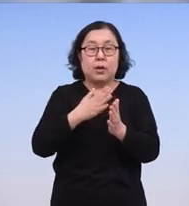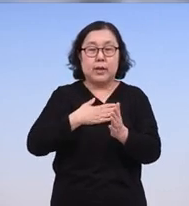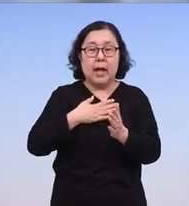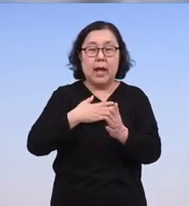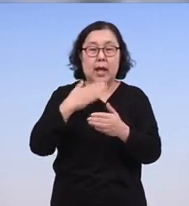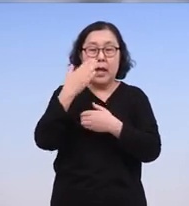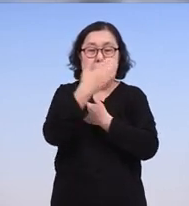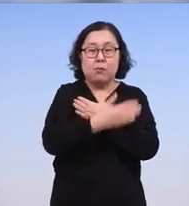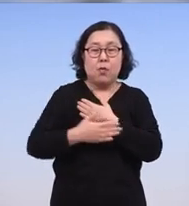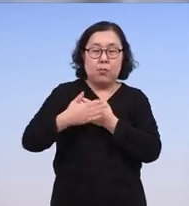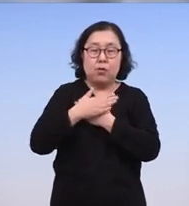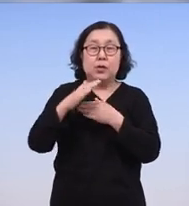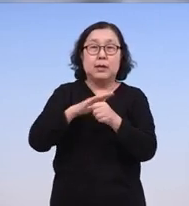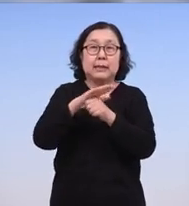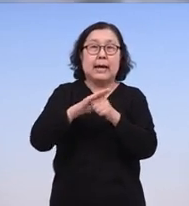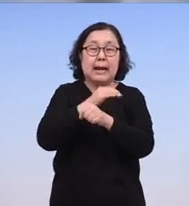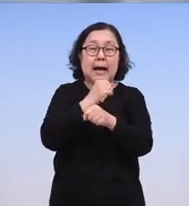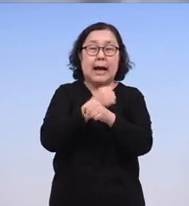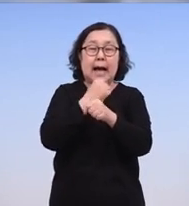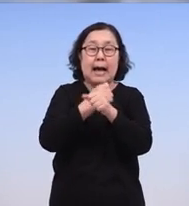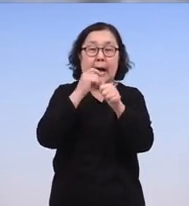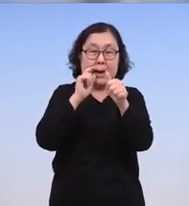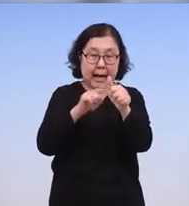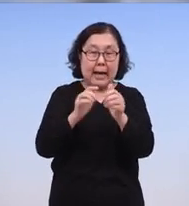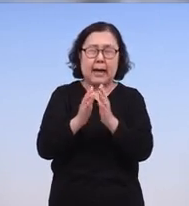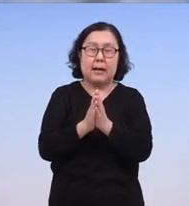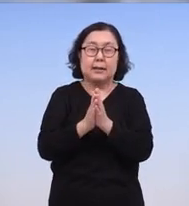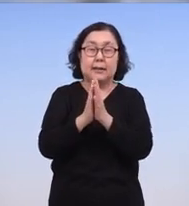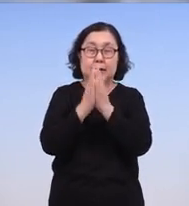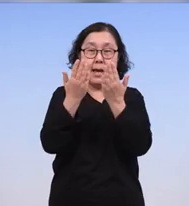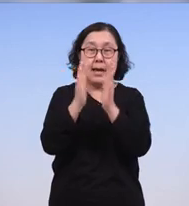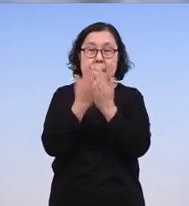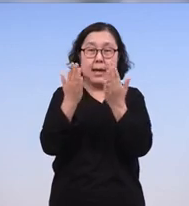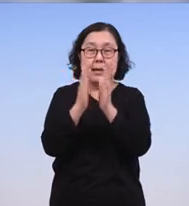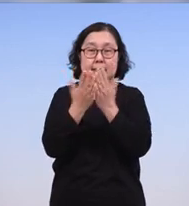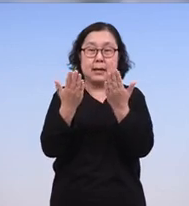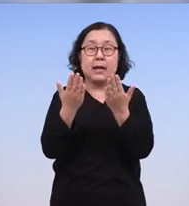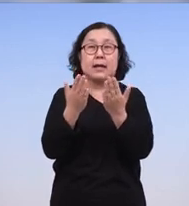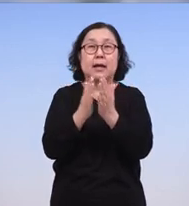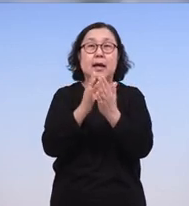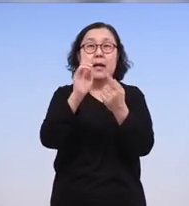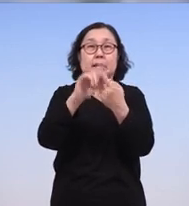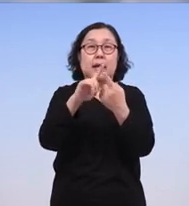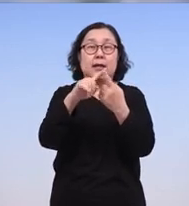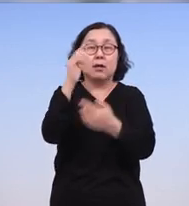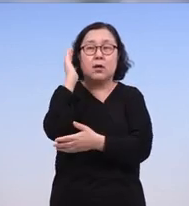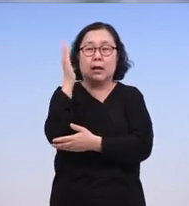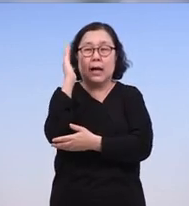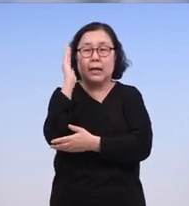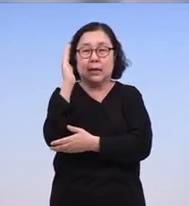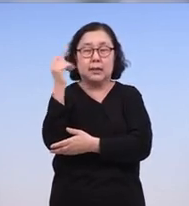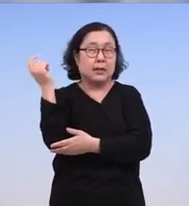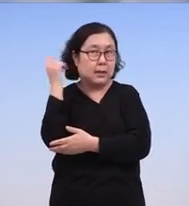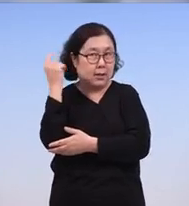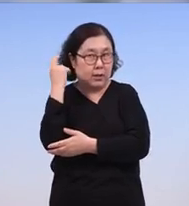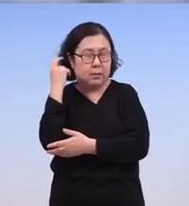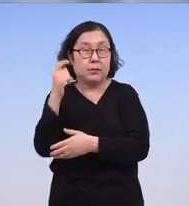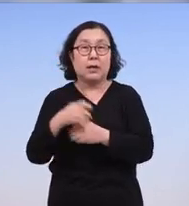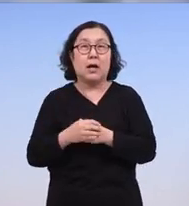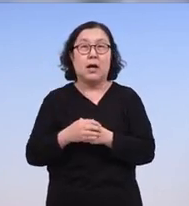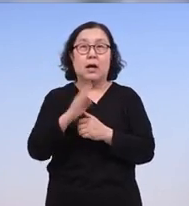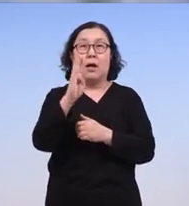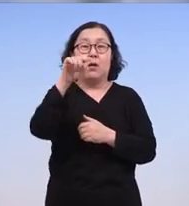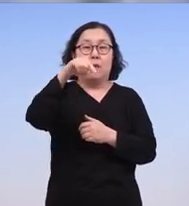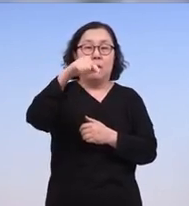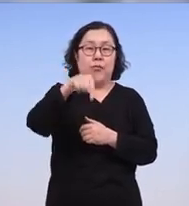내 몸을 사랑하라는 이 책 북토크 행사를 가졌는데요. 두 분의 강사가 오셨는데 강의 진짜